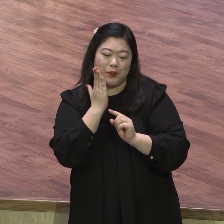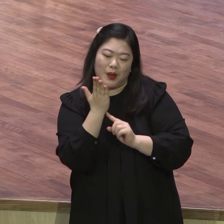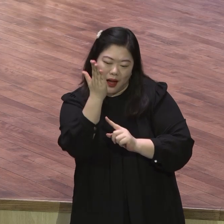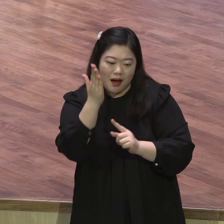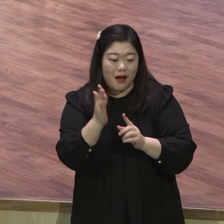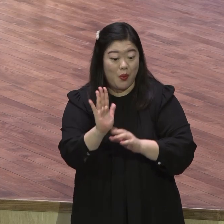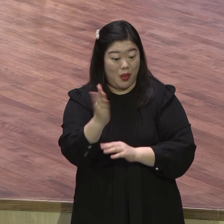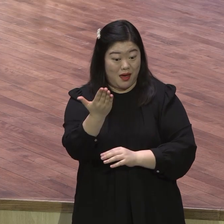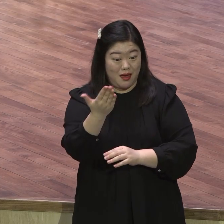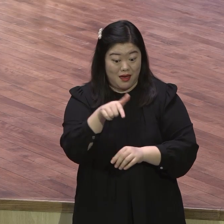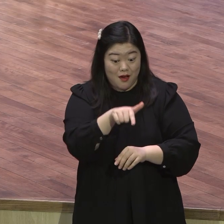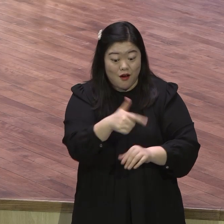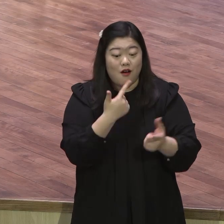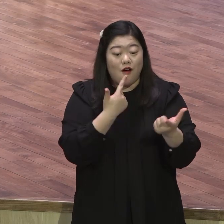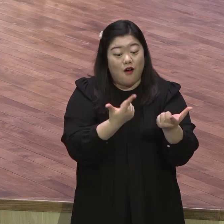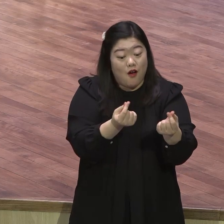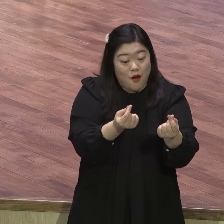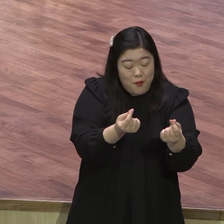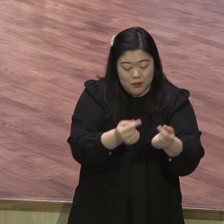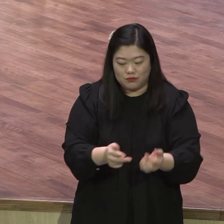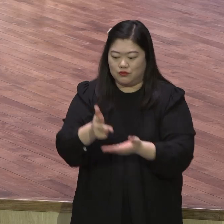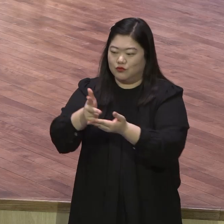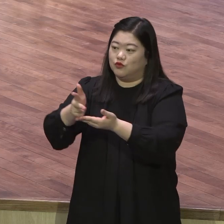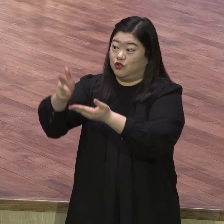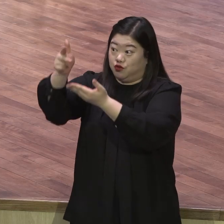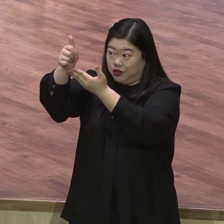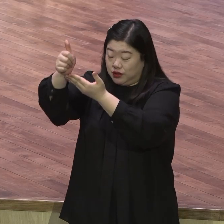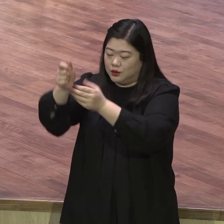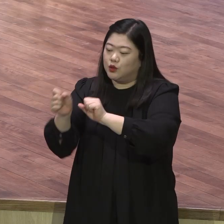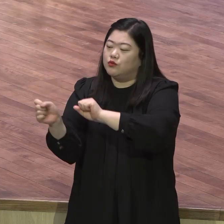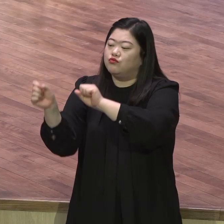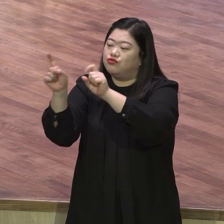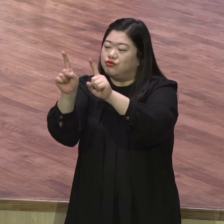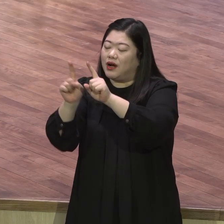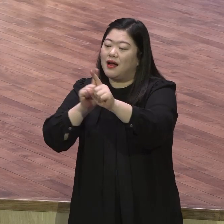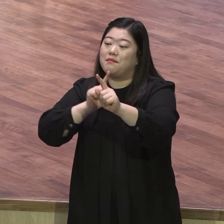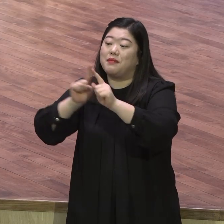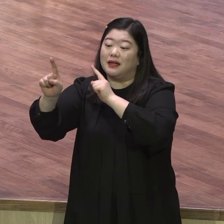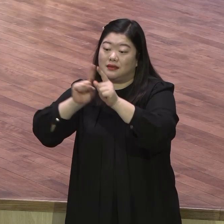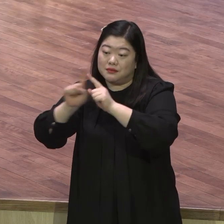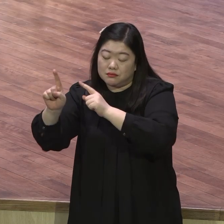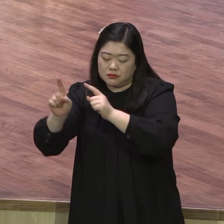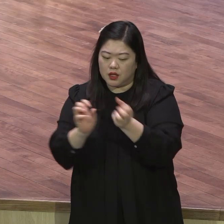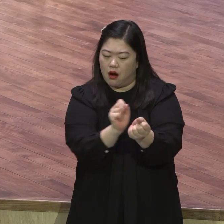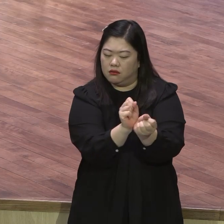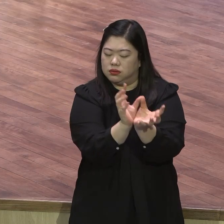주님의 부활의 약속을 새겨놓으셨다.